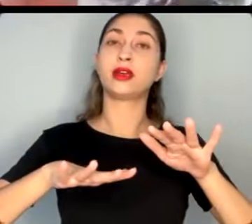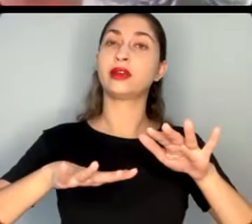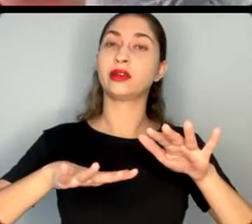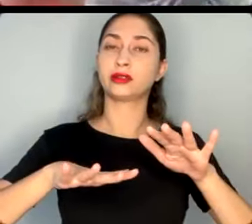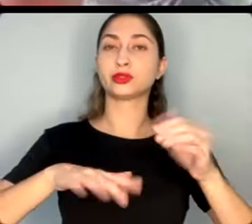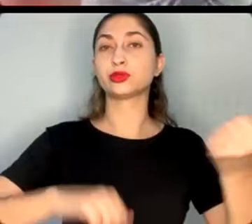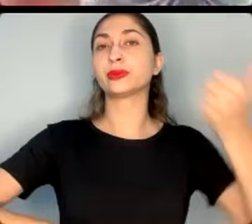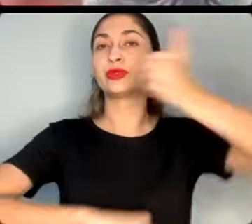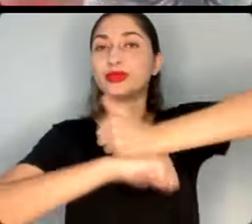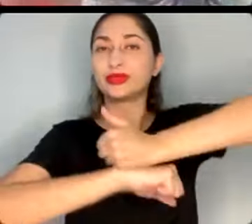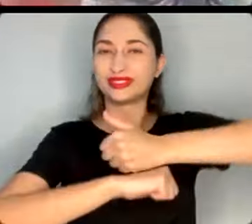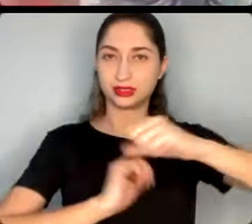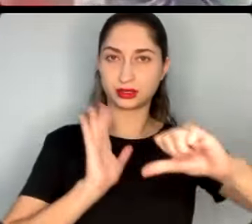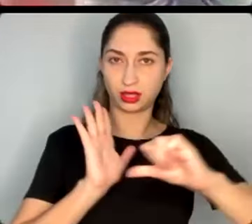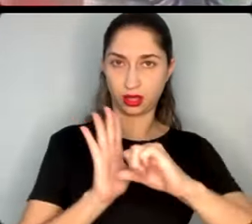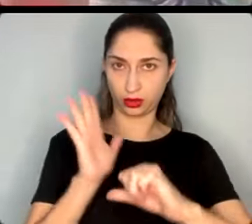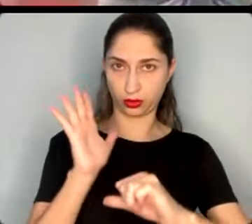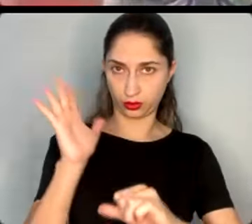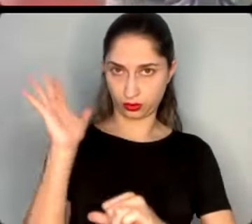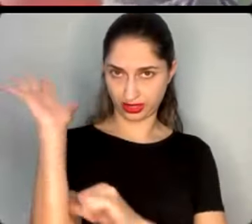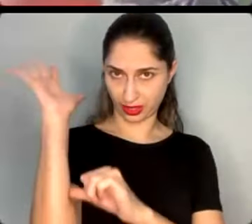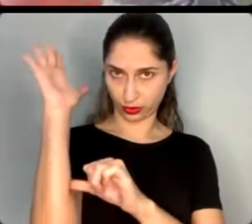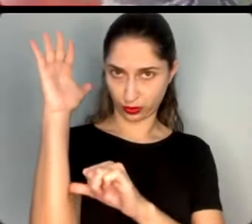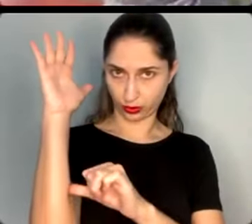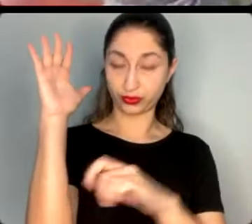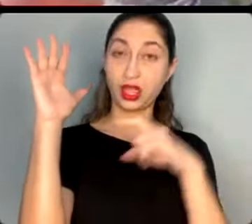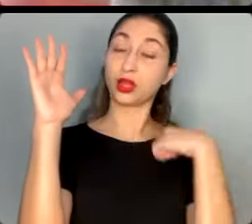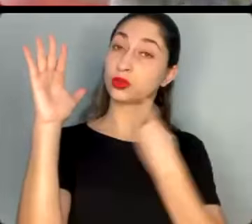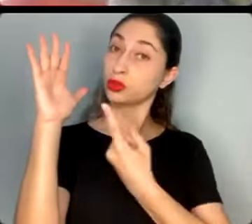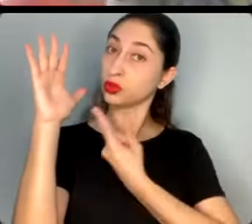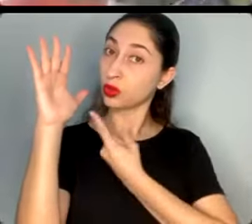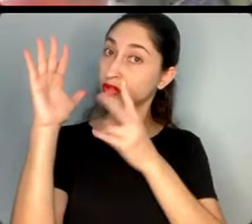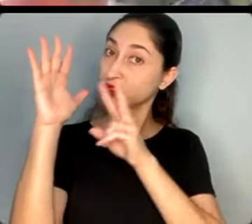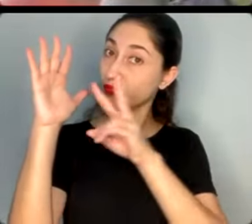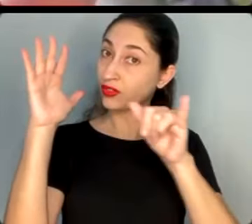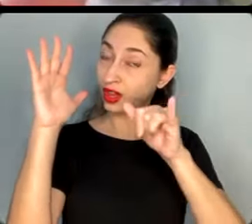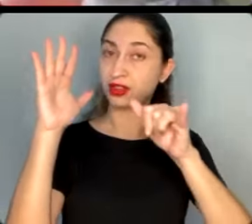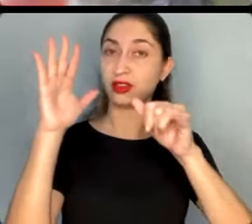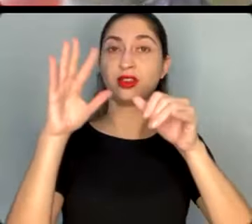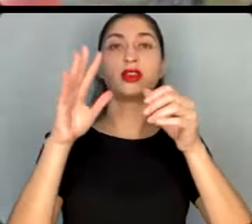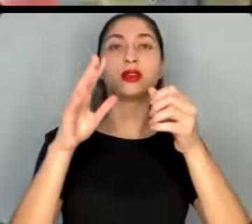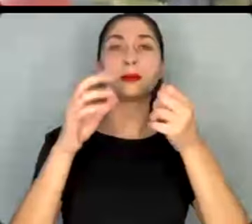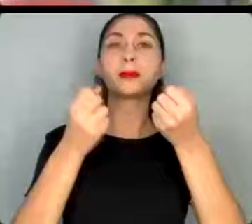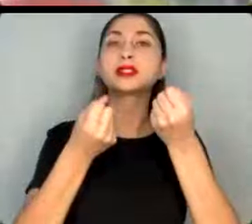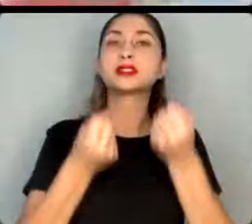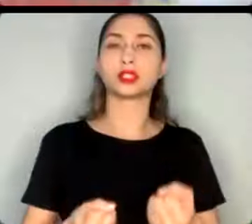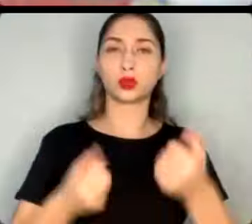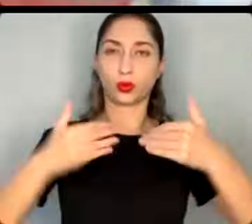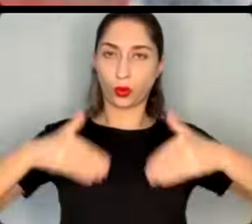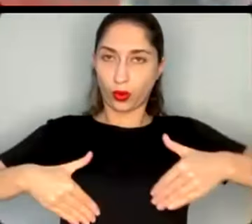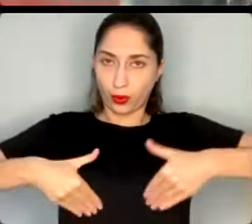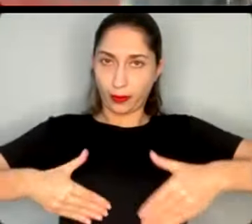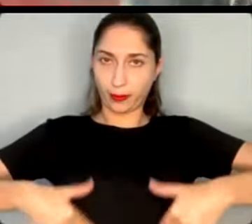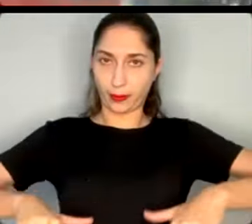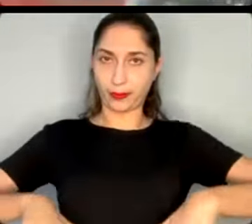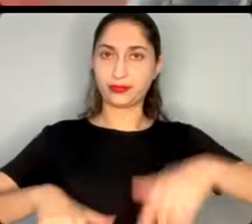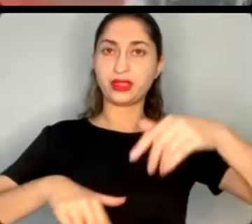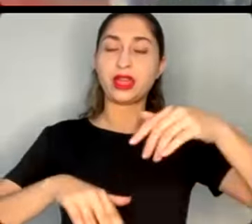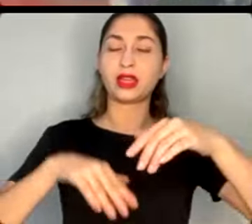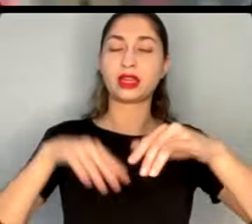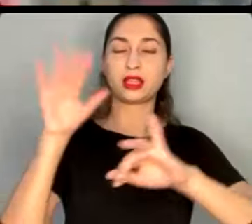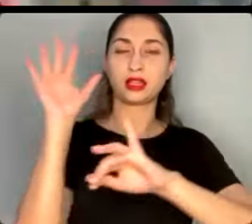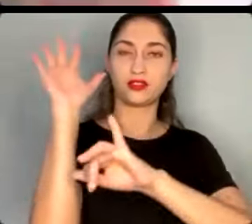vai reforçando dessa maneira no membro inferior. Depois, no segundo